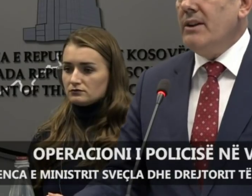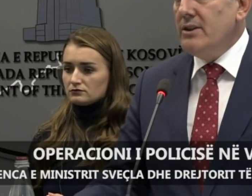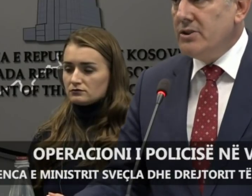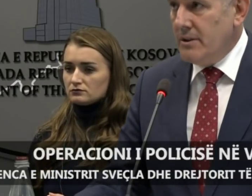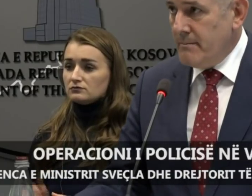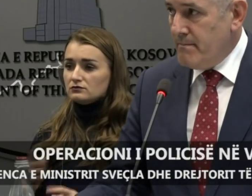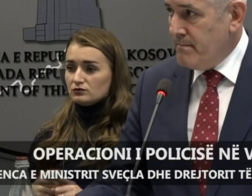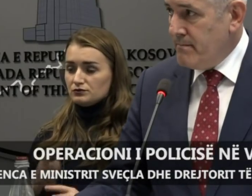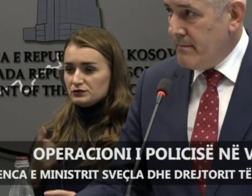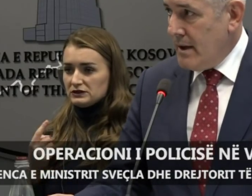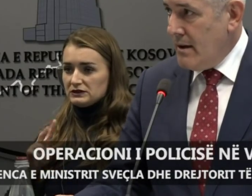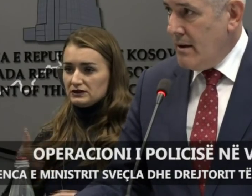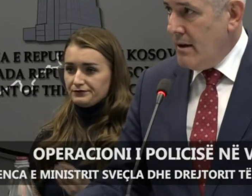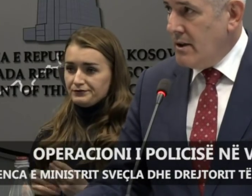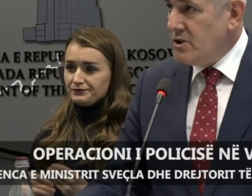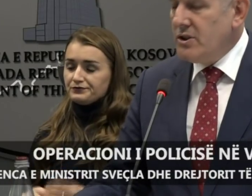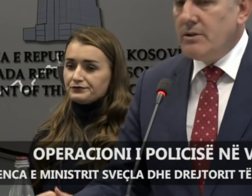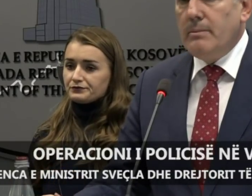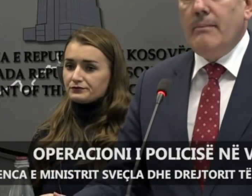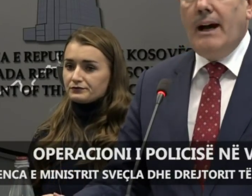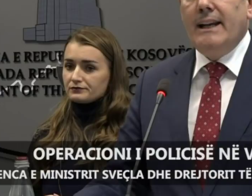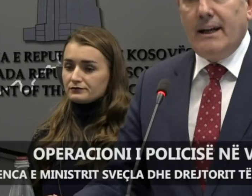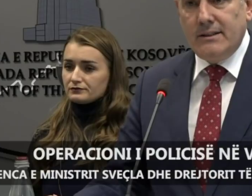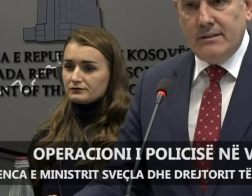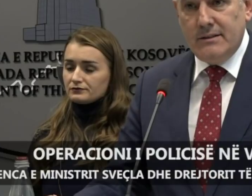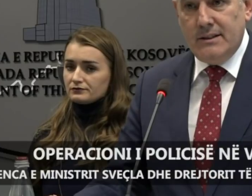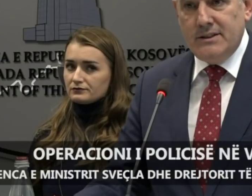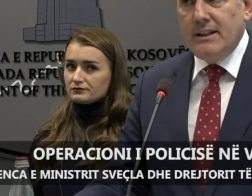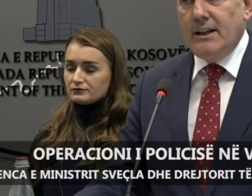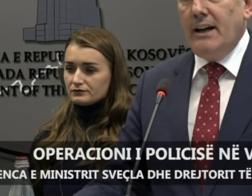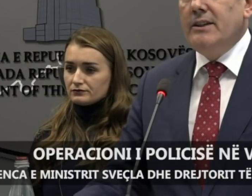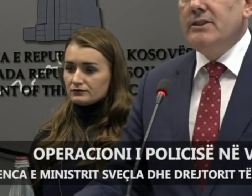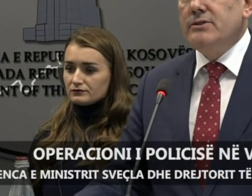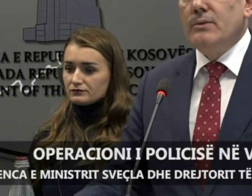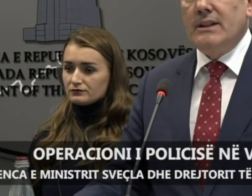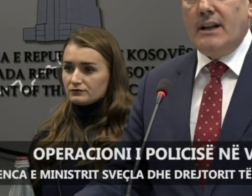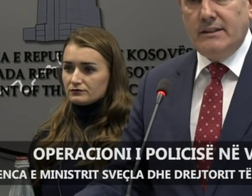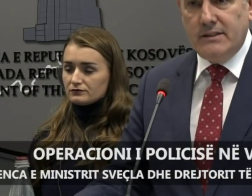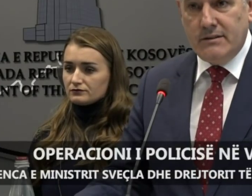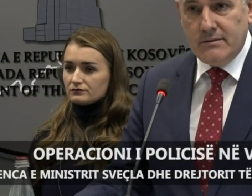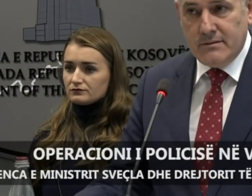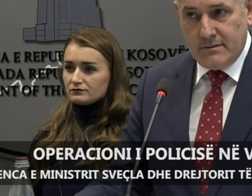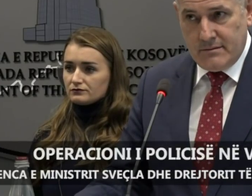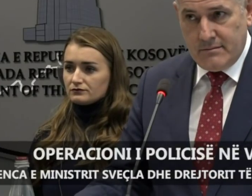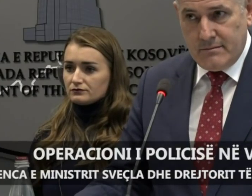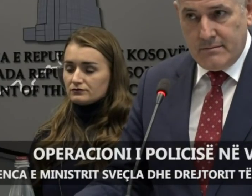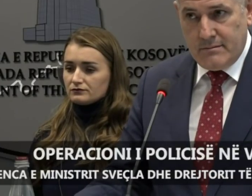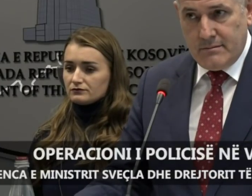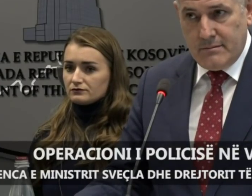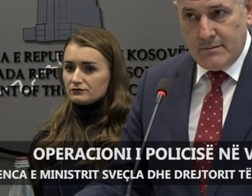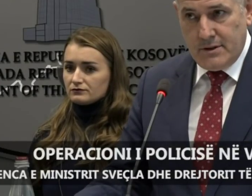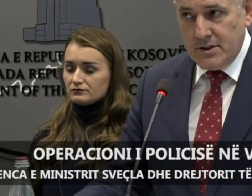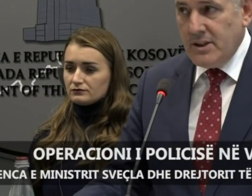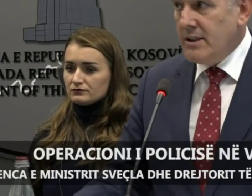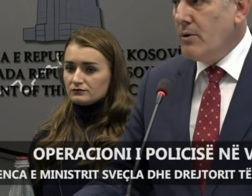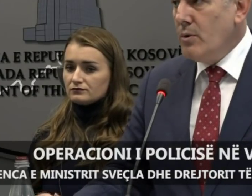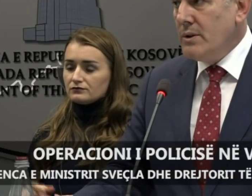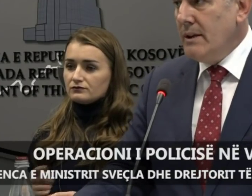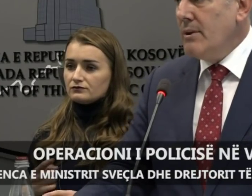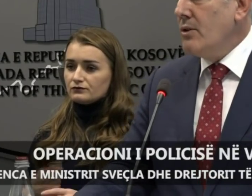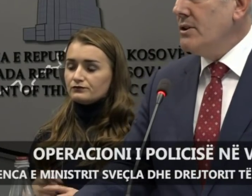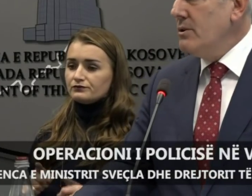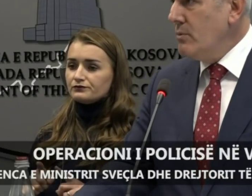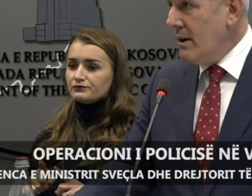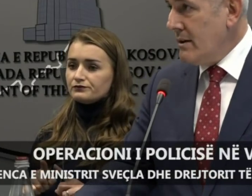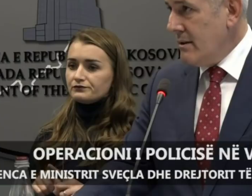T'ju them edhe një gjë, është një shërbim aleat i cili ka iniciu këtë rast. Në të njëjtën kohë